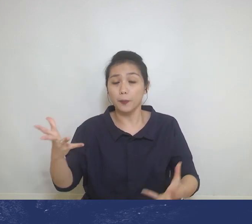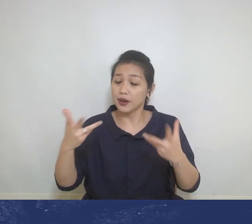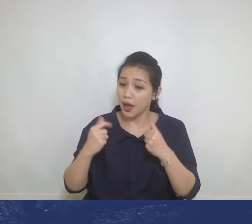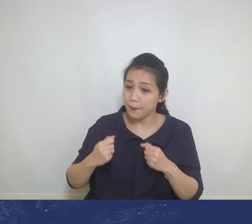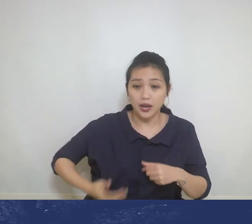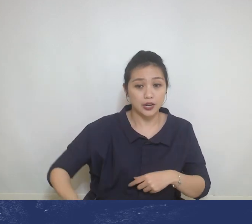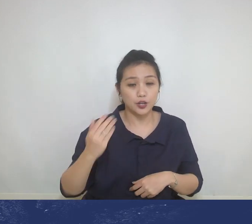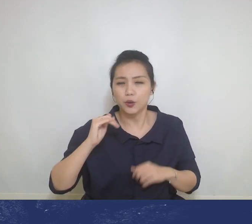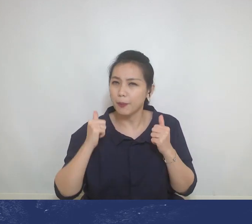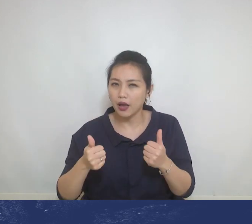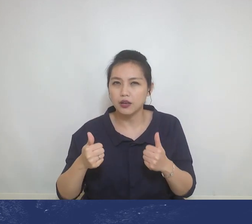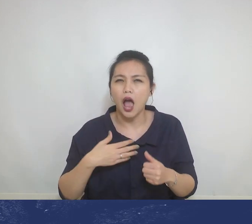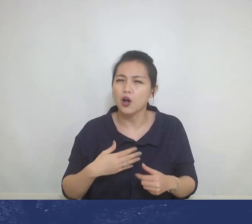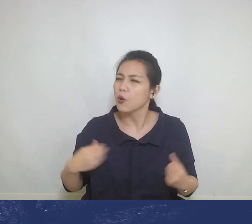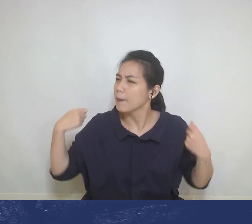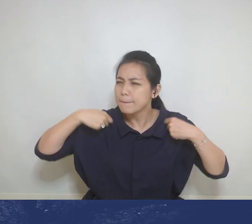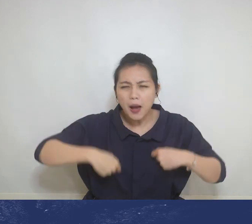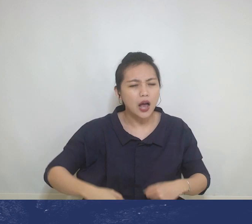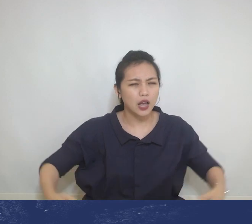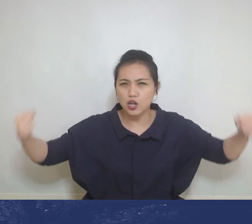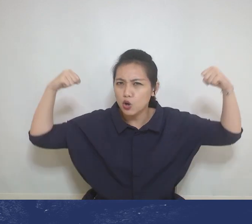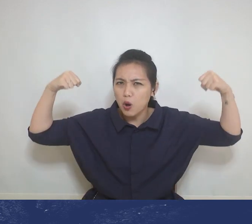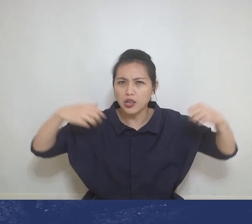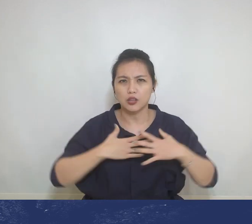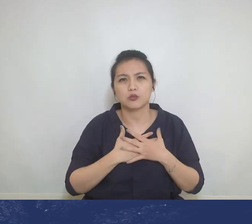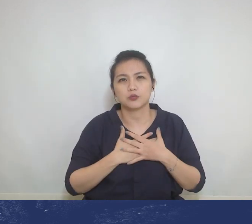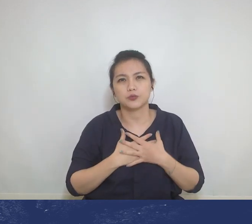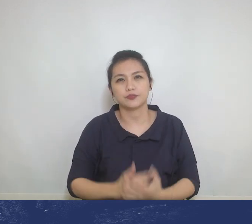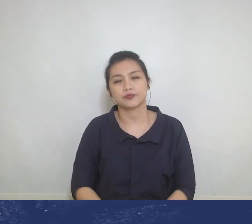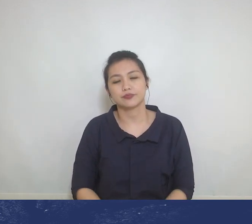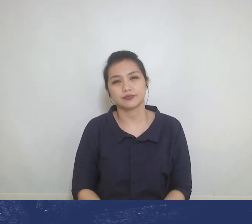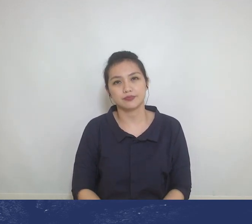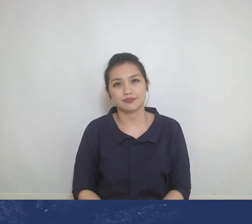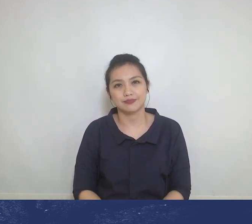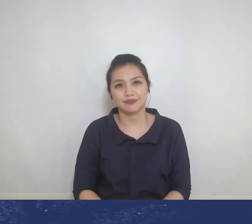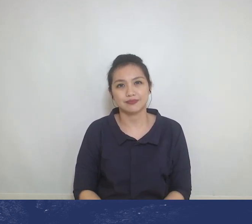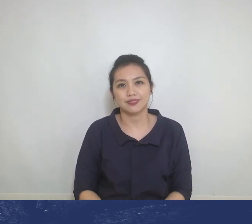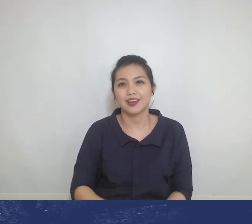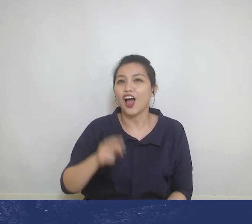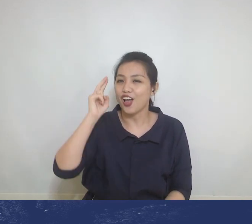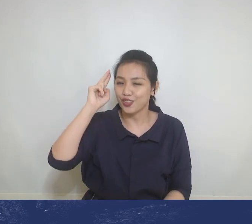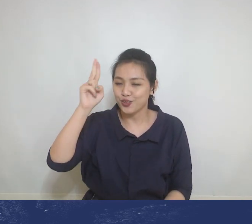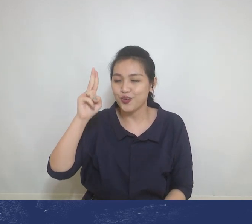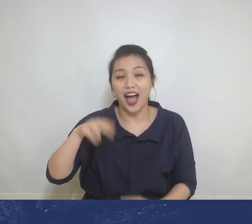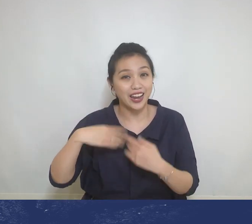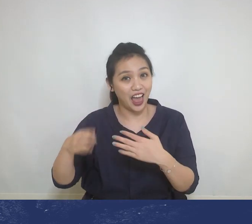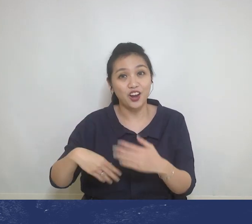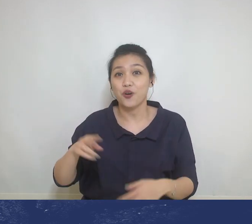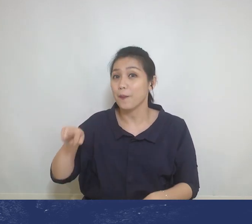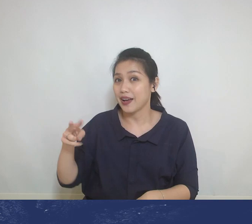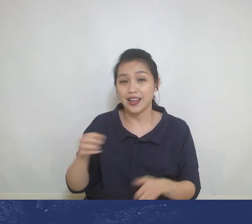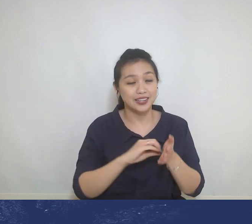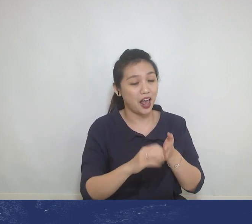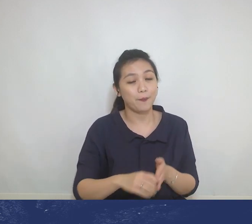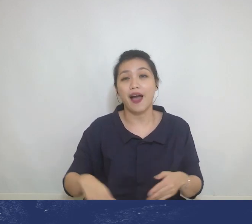kehidupan yang layak, aku menggunakan kekuatanku sendiri. Dan ketika dia mengaku, aku Yakub, Tuhan mengganti namanya